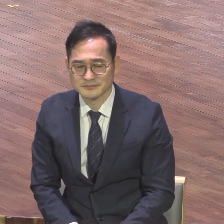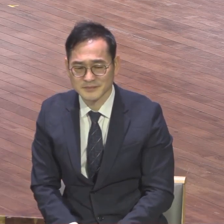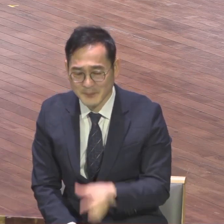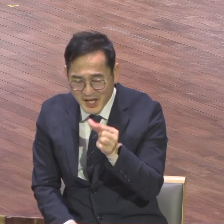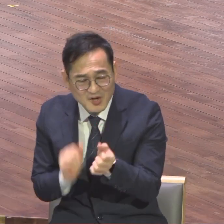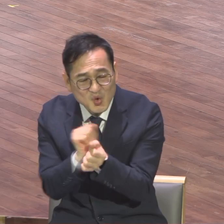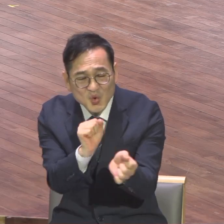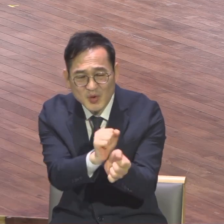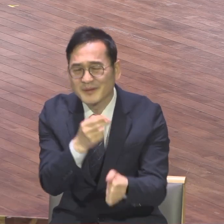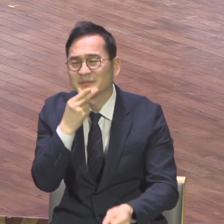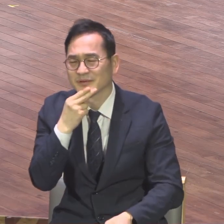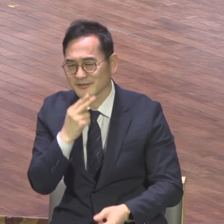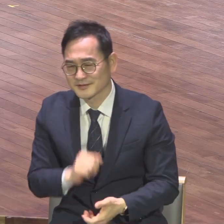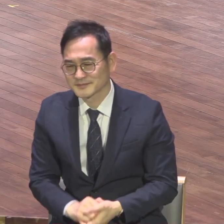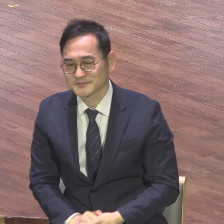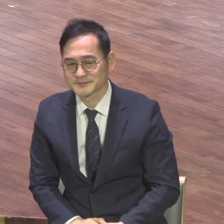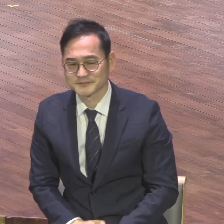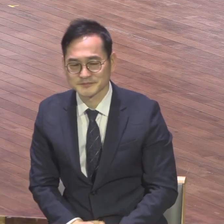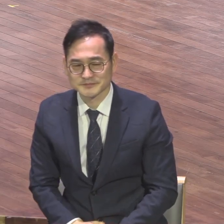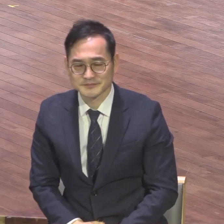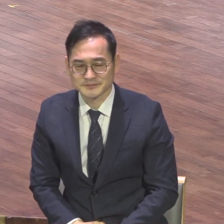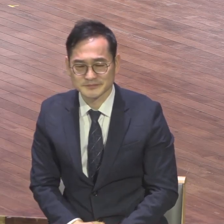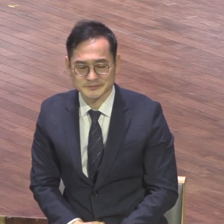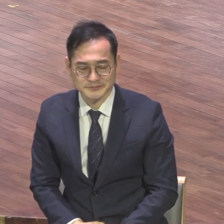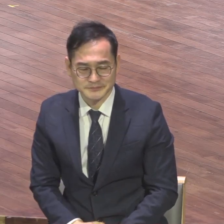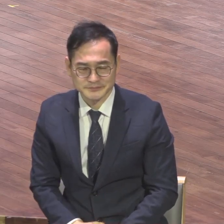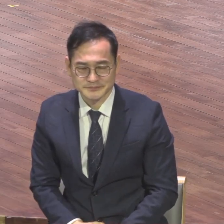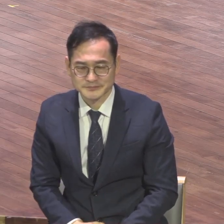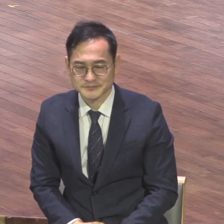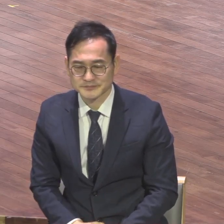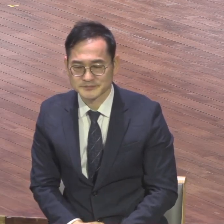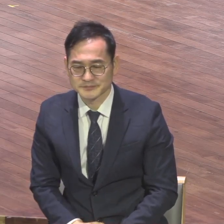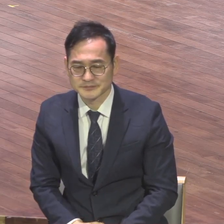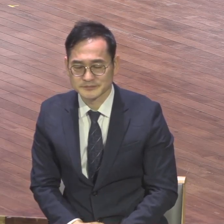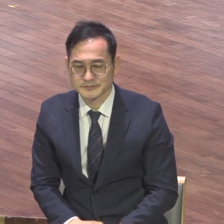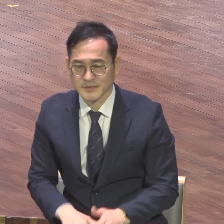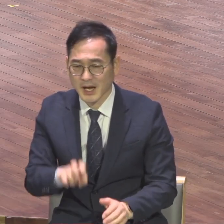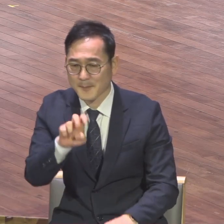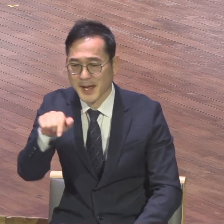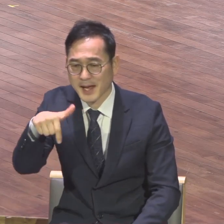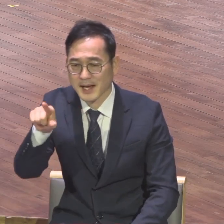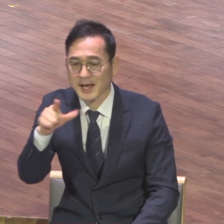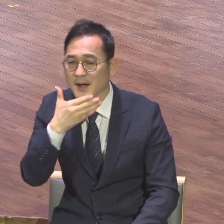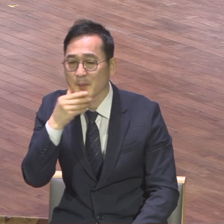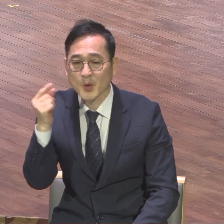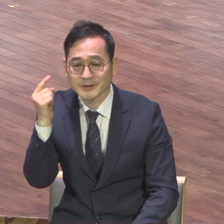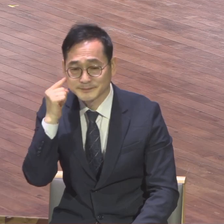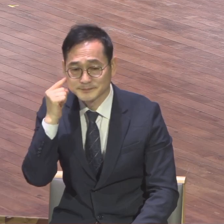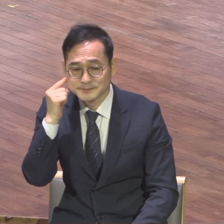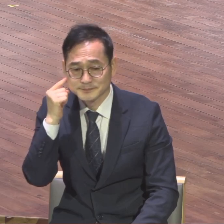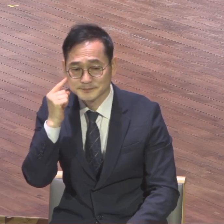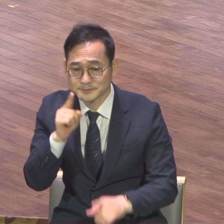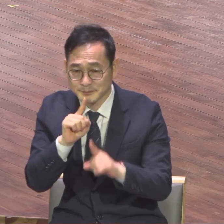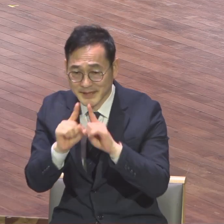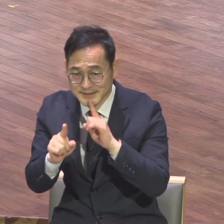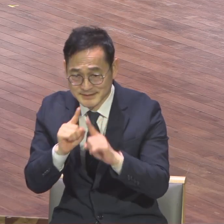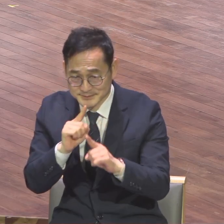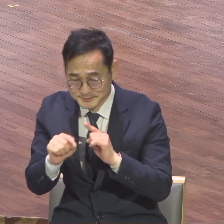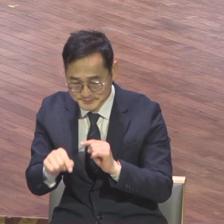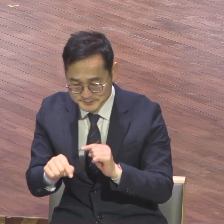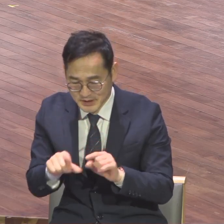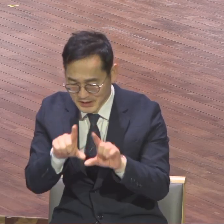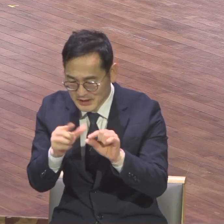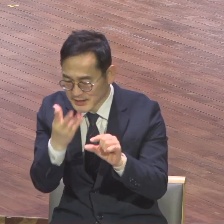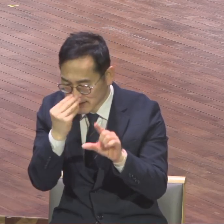없습니다. 오늘은 매주일 우리가 살펴보고 있는 마가복음의 메시지 중에서 성찬식에